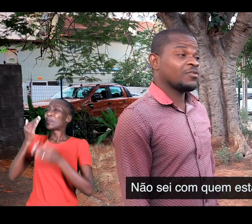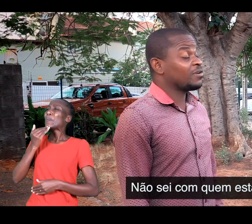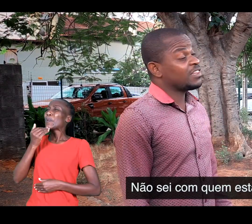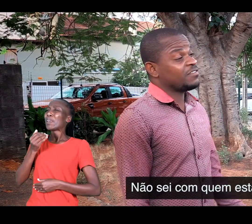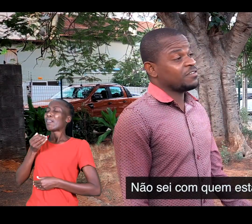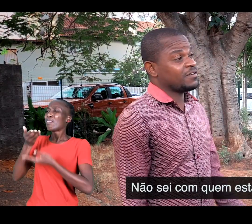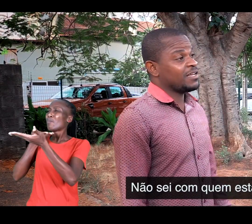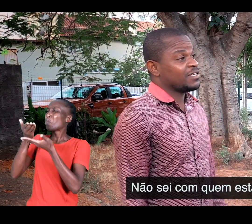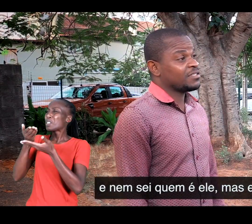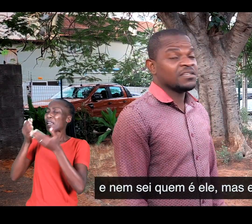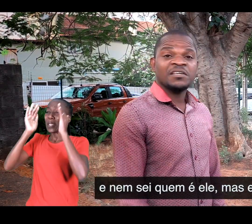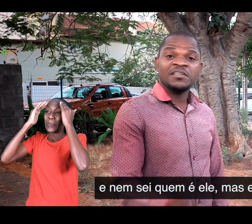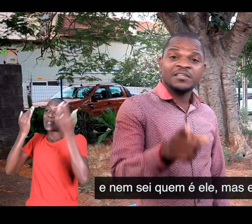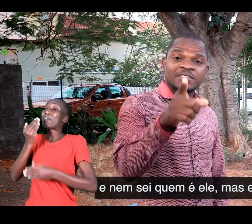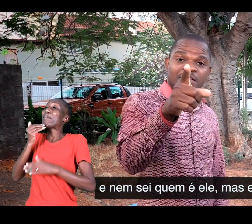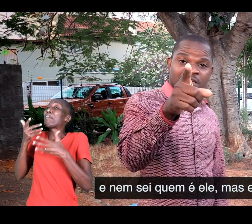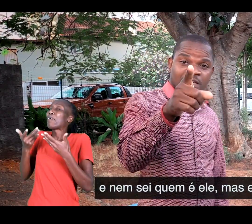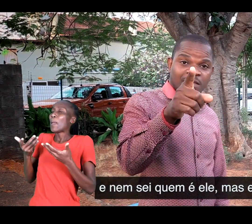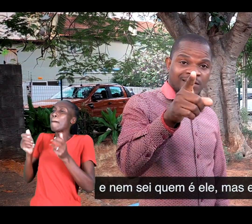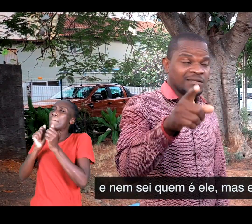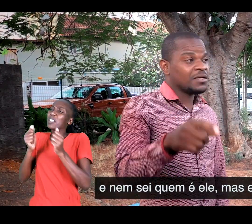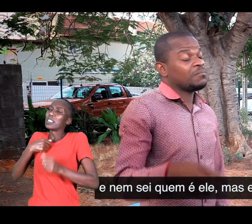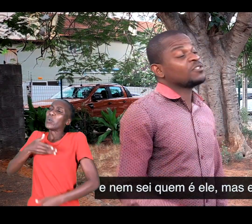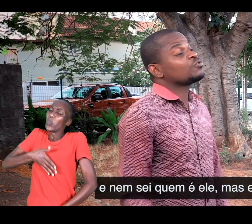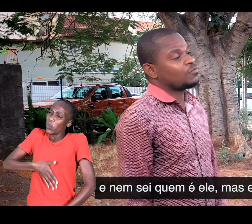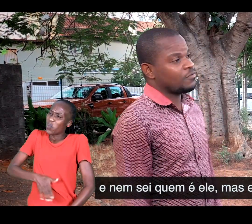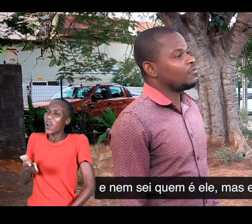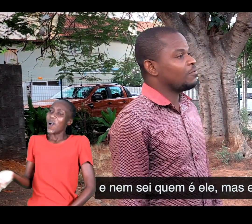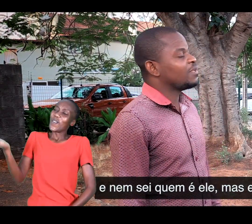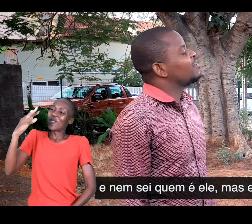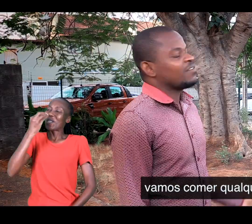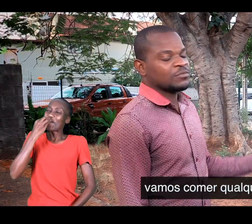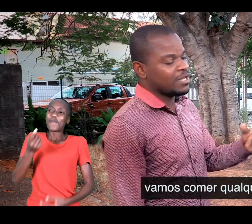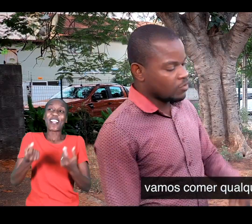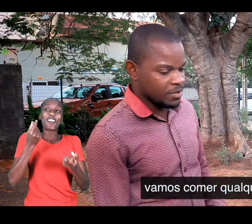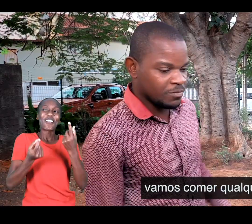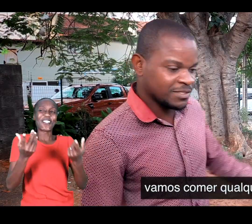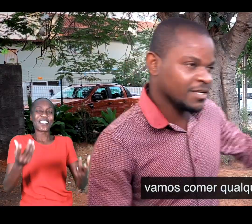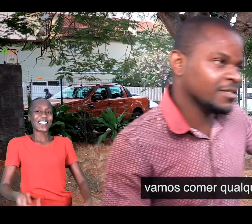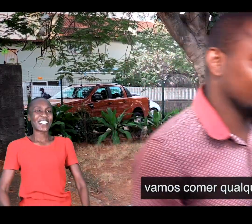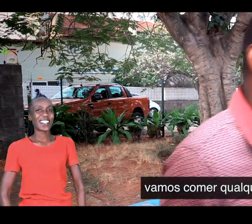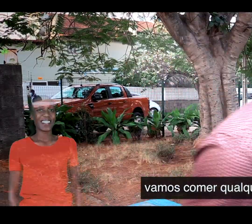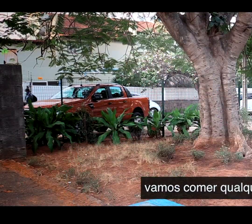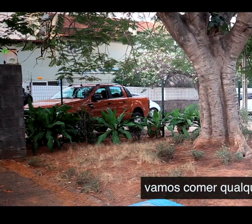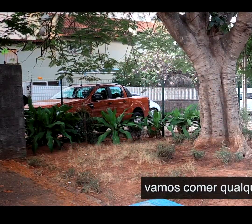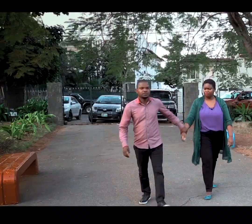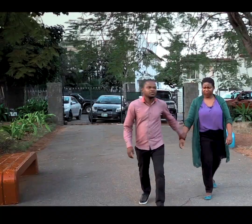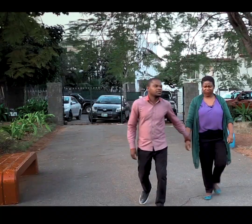Não sei com quem estavas a falar e nem sei quem é ele, mas eu estou com fome. Vamos lá comer uma cena.